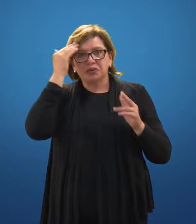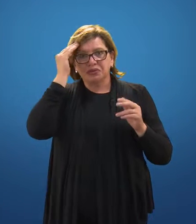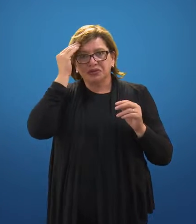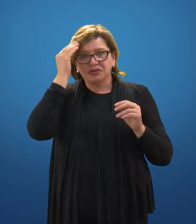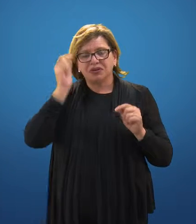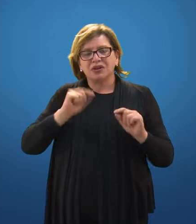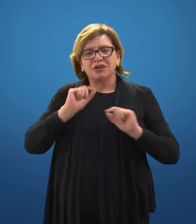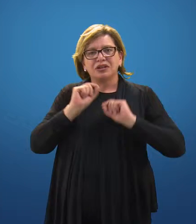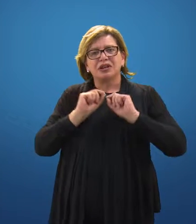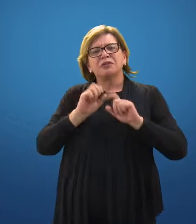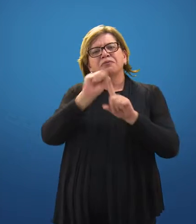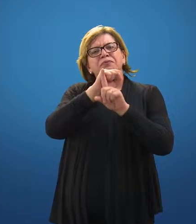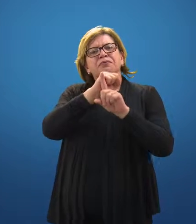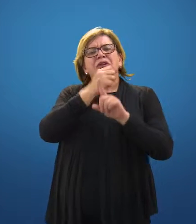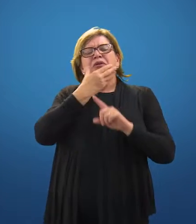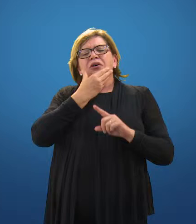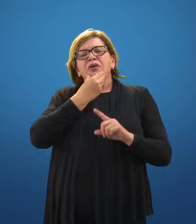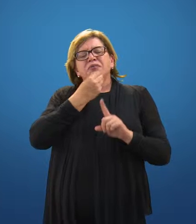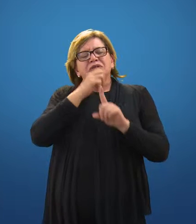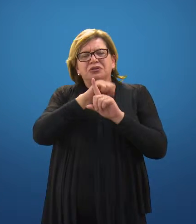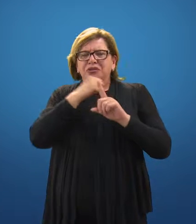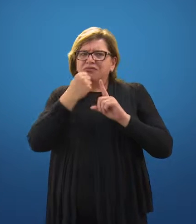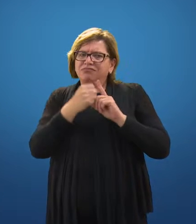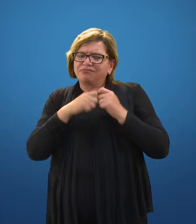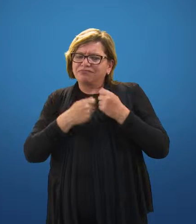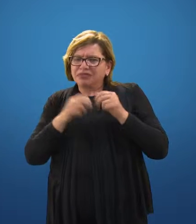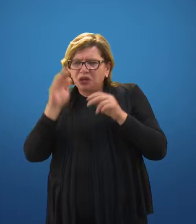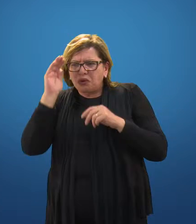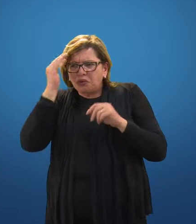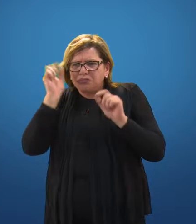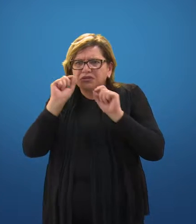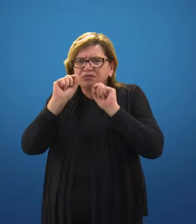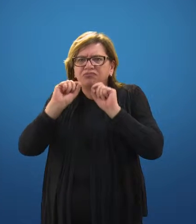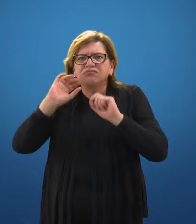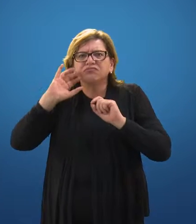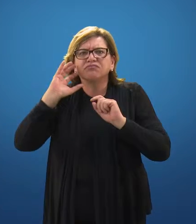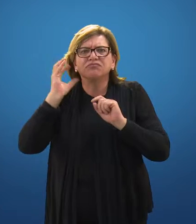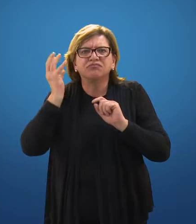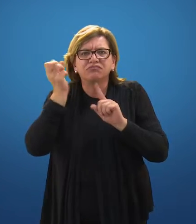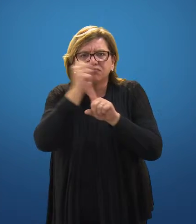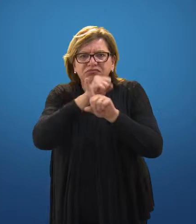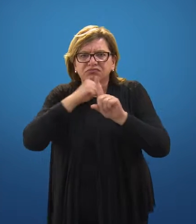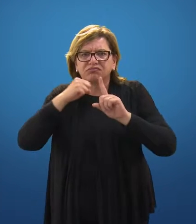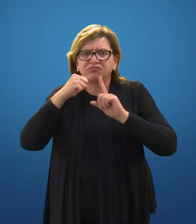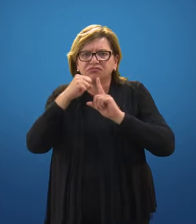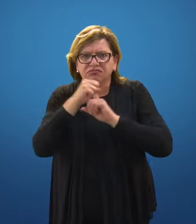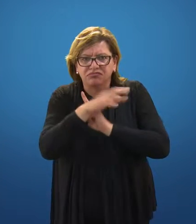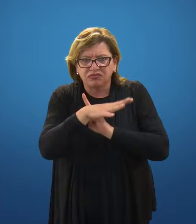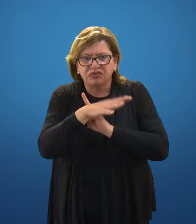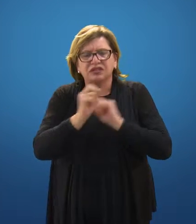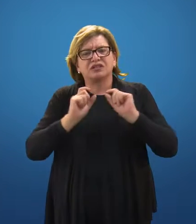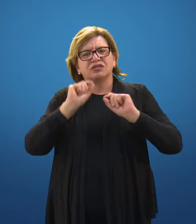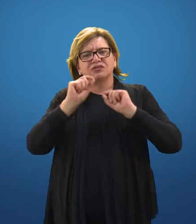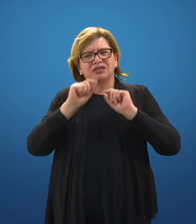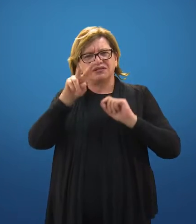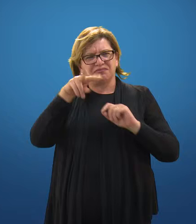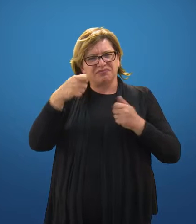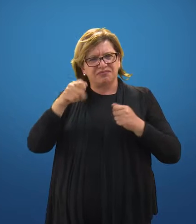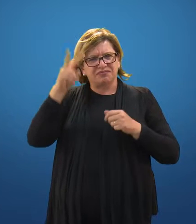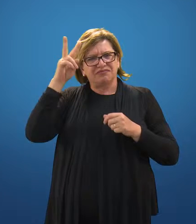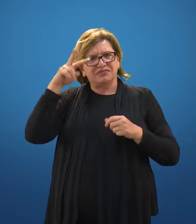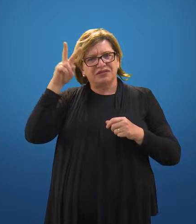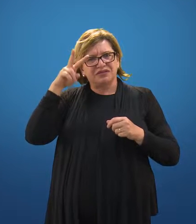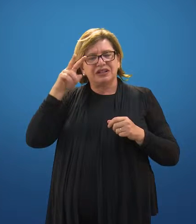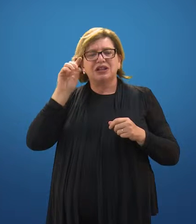seja, o sociólogo ele está para compreender as ações sociais. Como vocês devem lembrar,